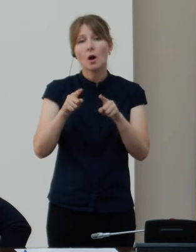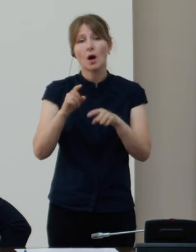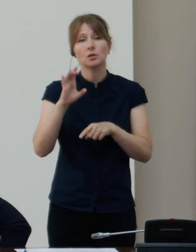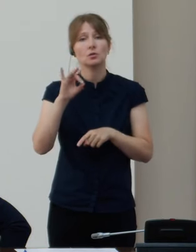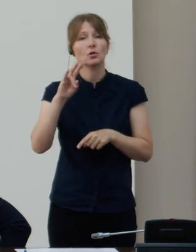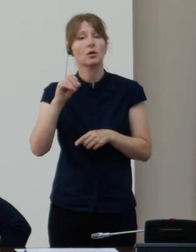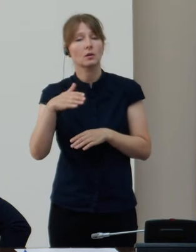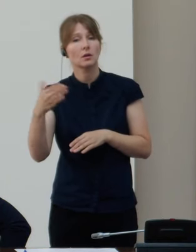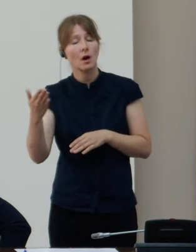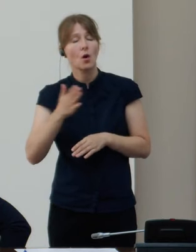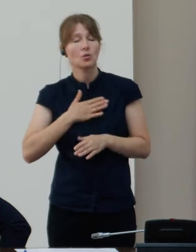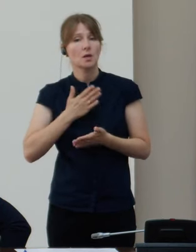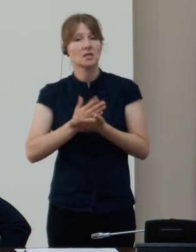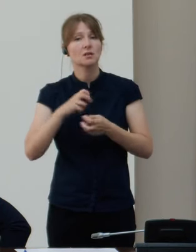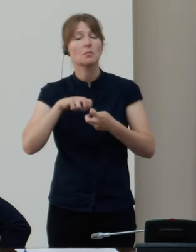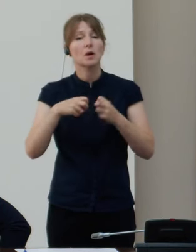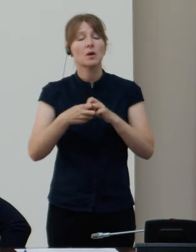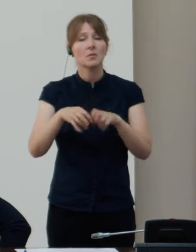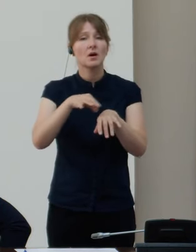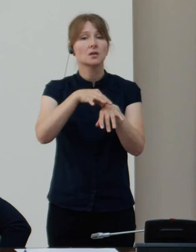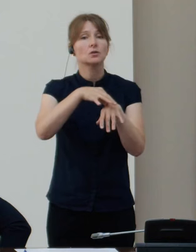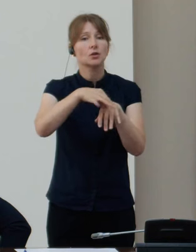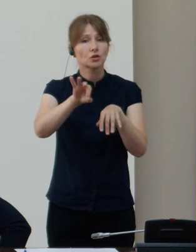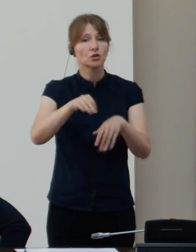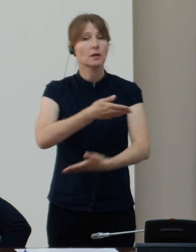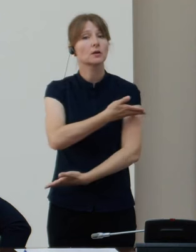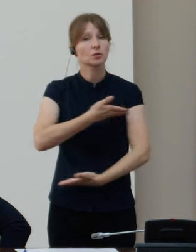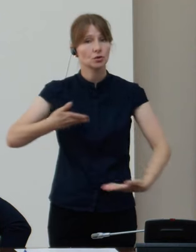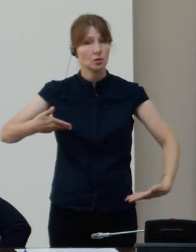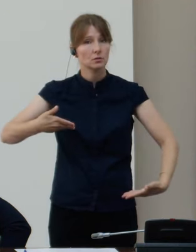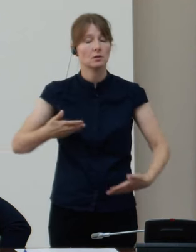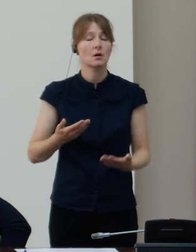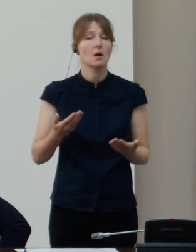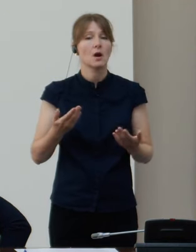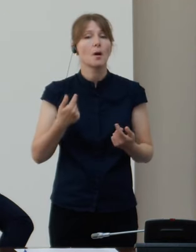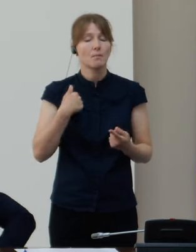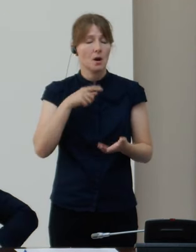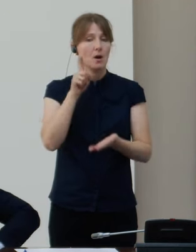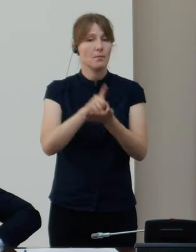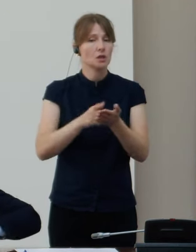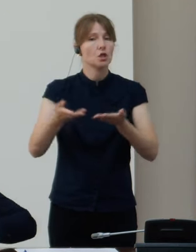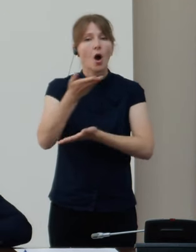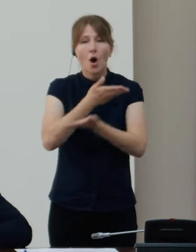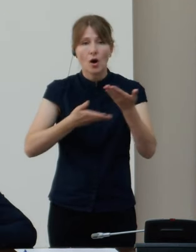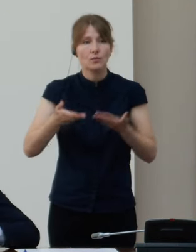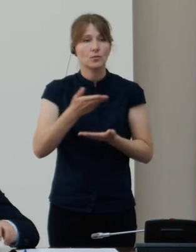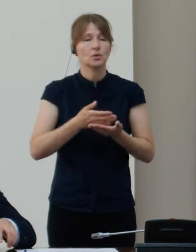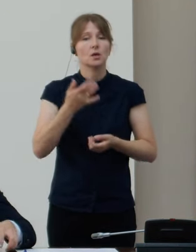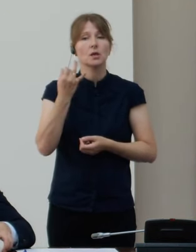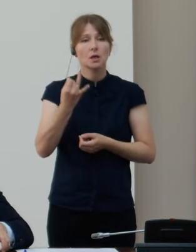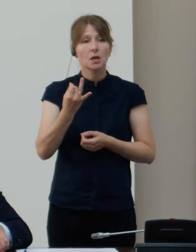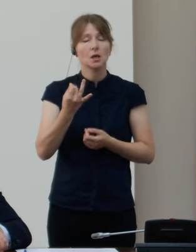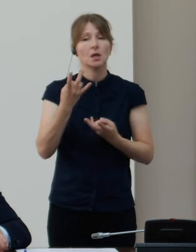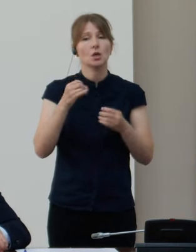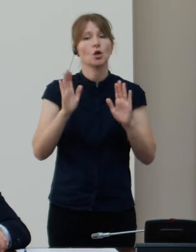aici, noi avem o problemă de violență bazată pe gen, pe care trebuie să o discutăm și care trebuie adresată